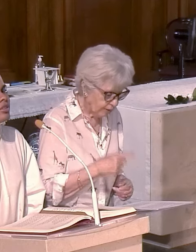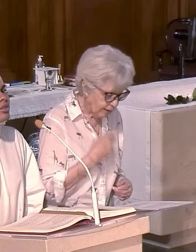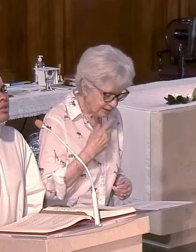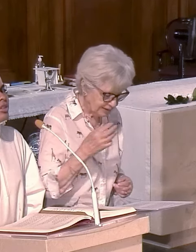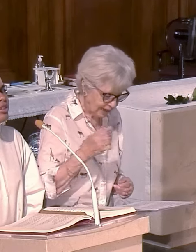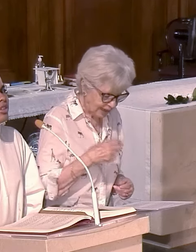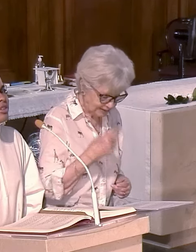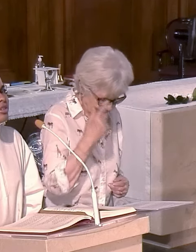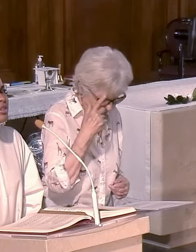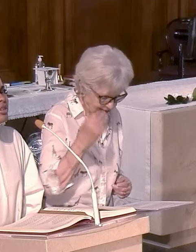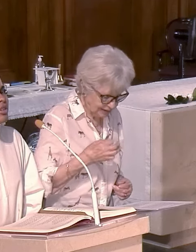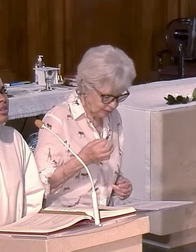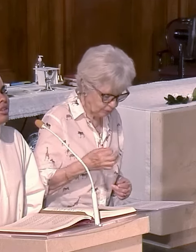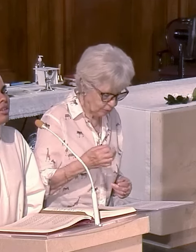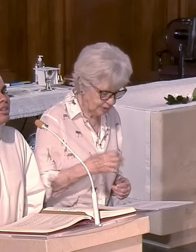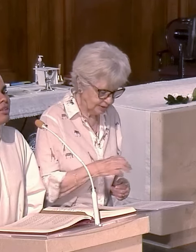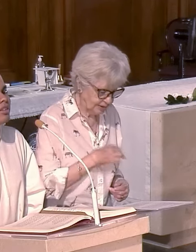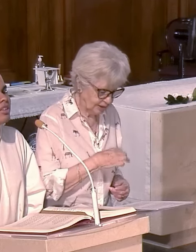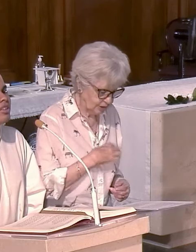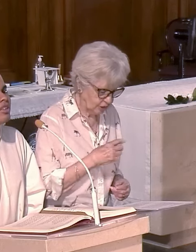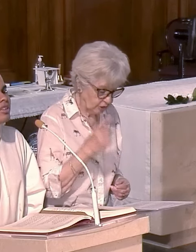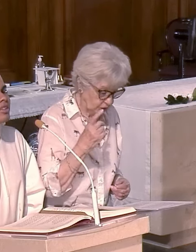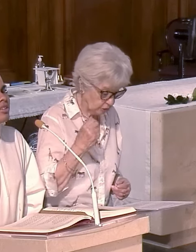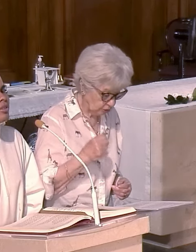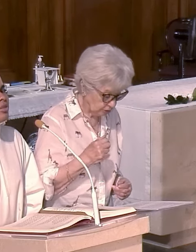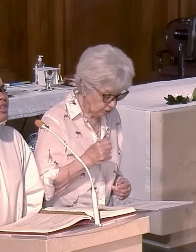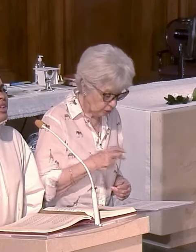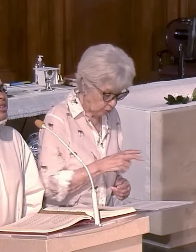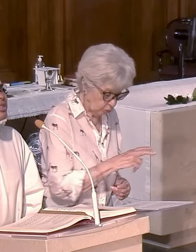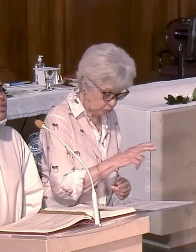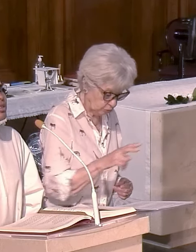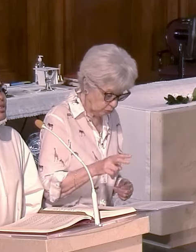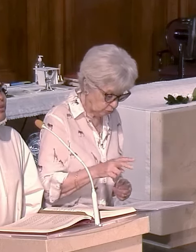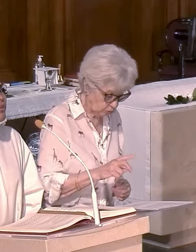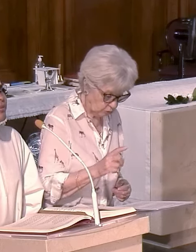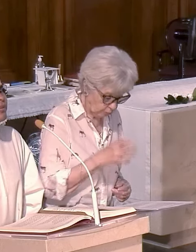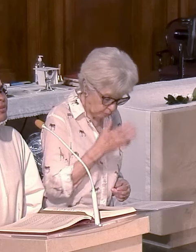el caso de los gentiles, en la vaciedad de sus ideas.